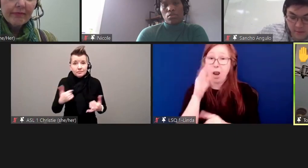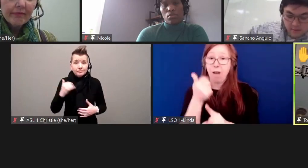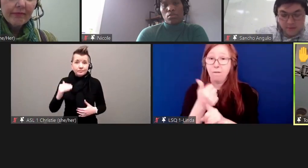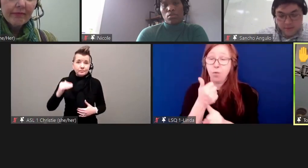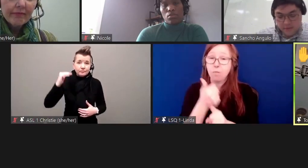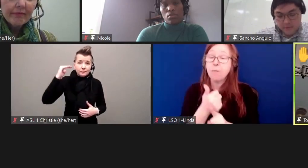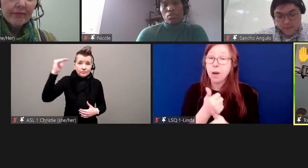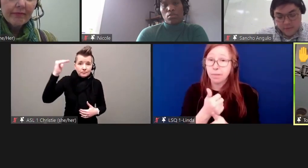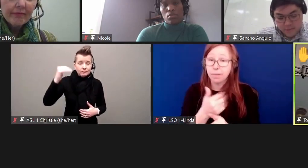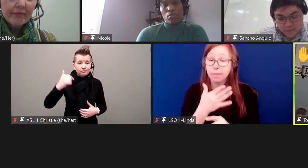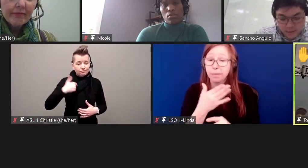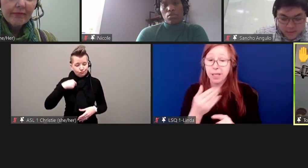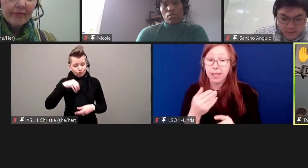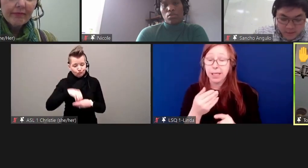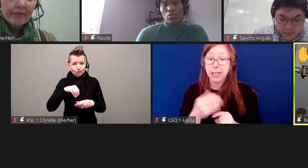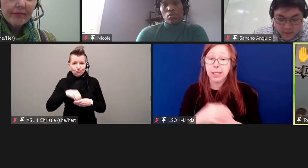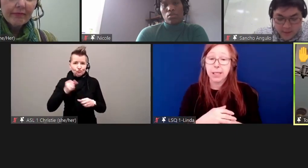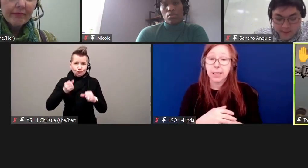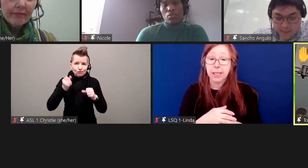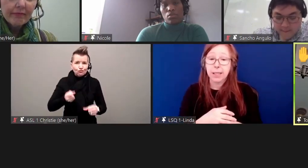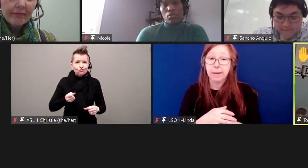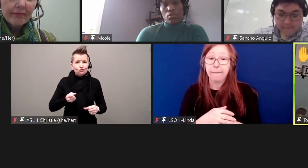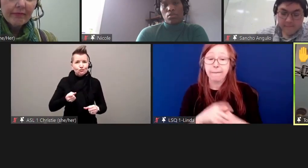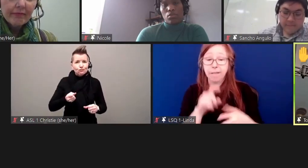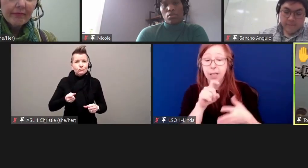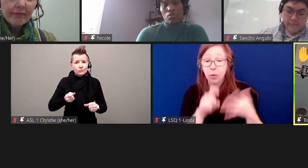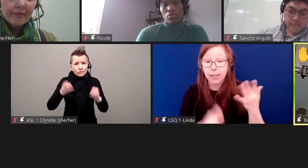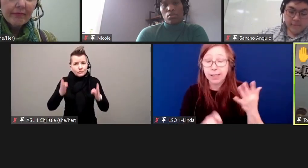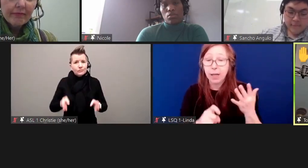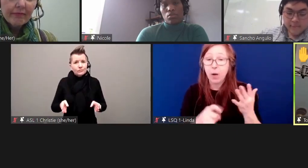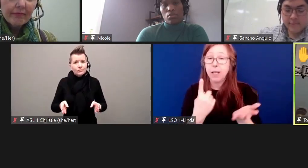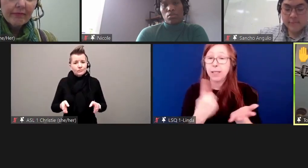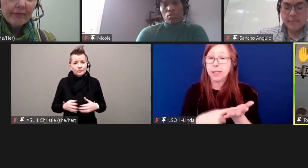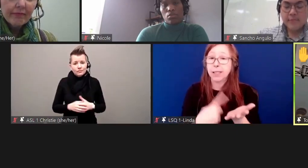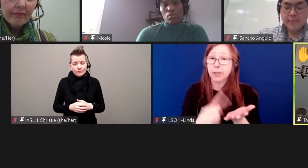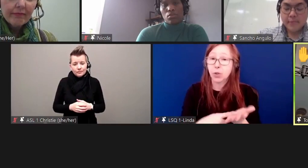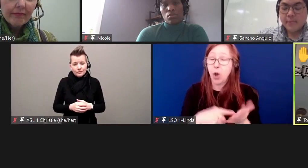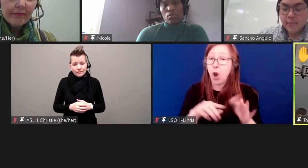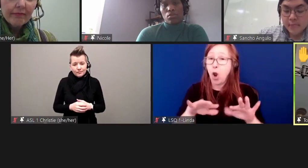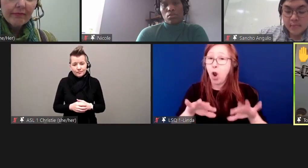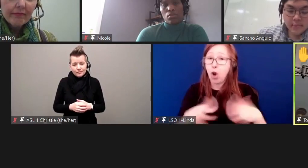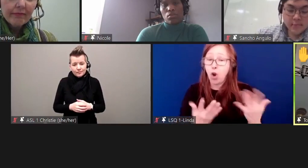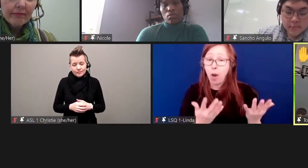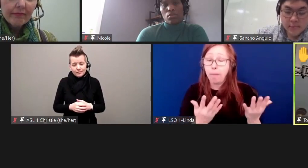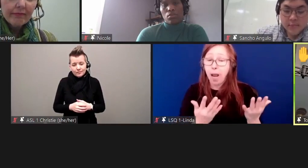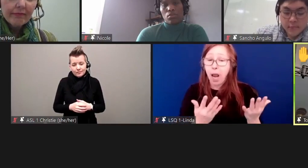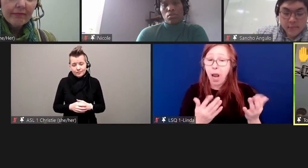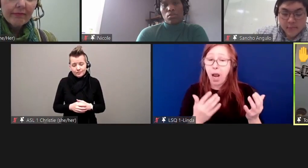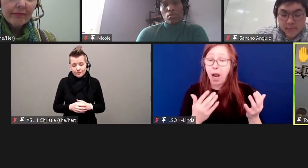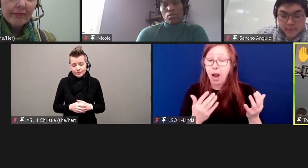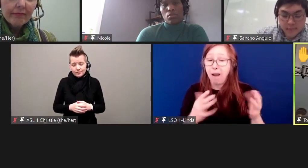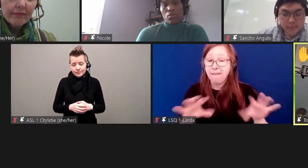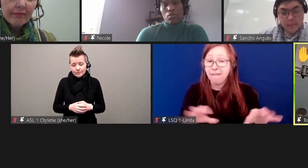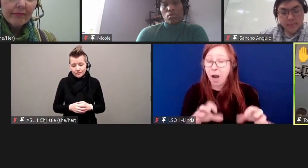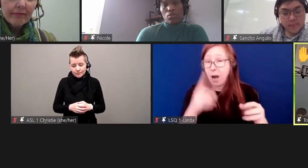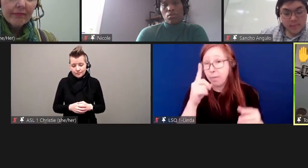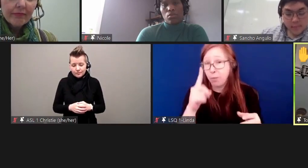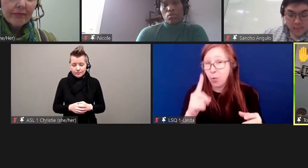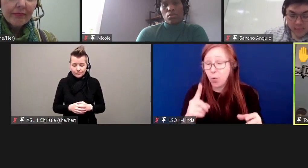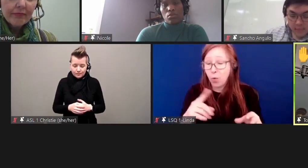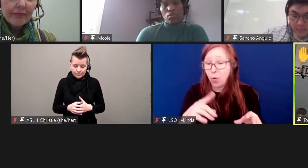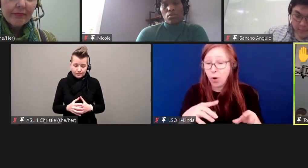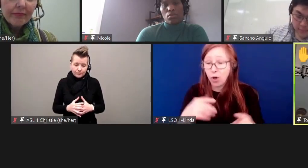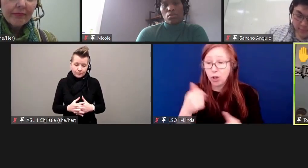conditions et les discussions doivent arriver pour qu'on s'accepte soi-même et qu'on pense que les autres nous acceptent et nous